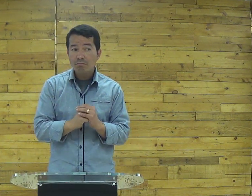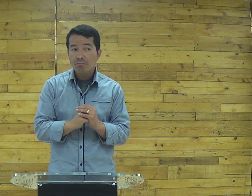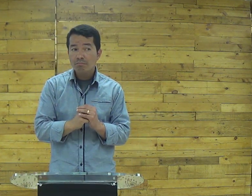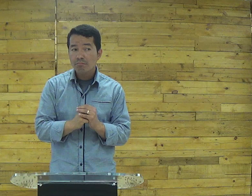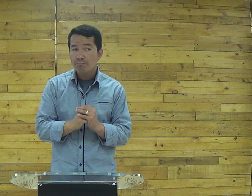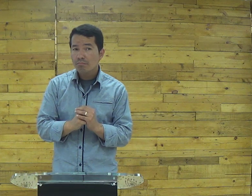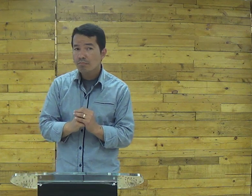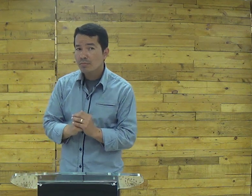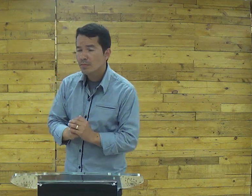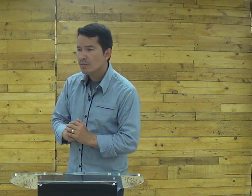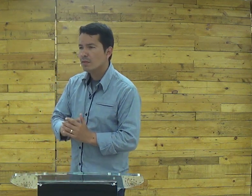Certo? Amém?